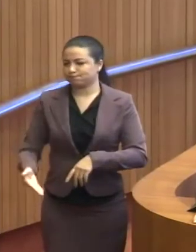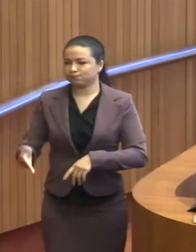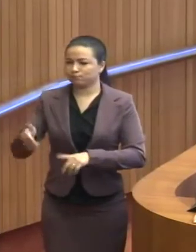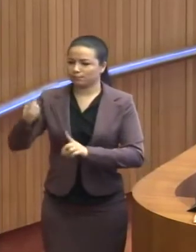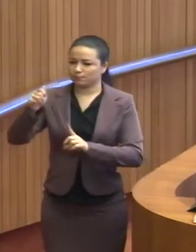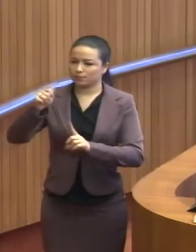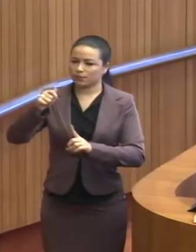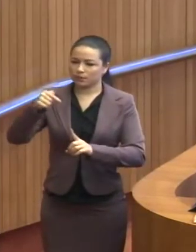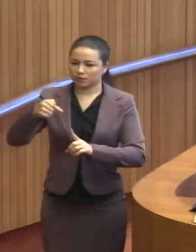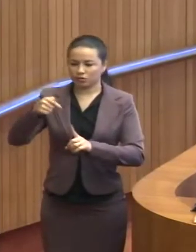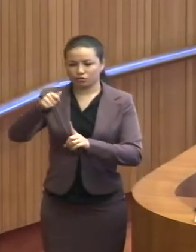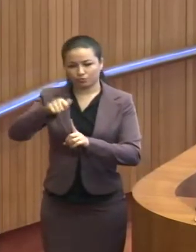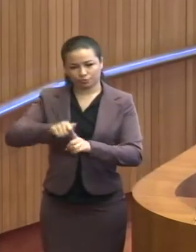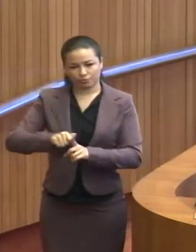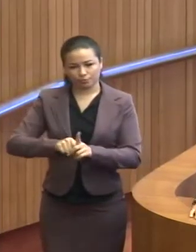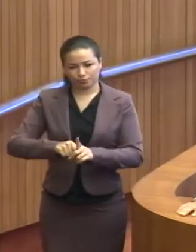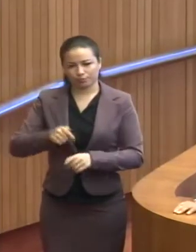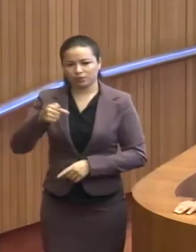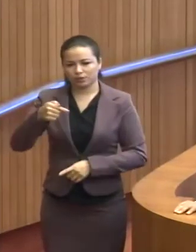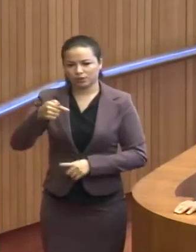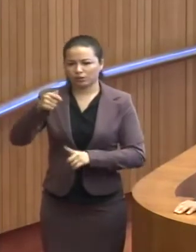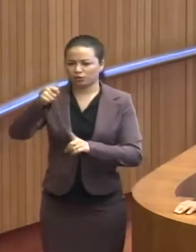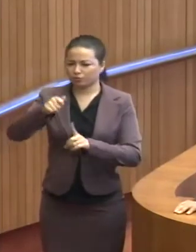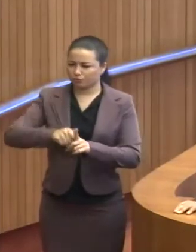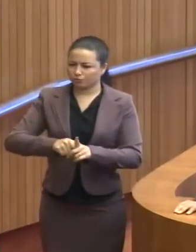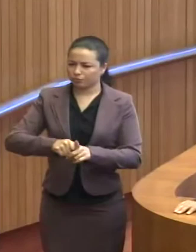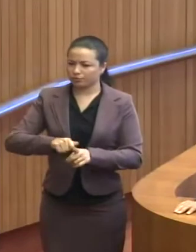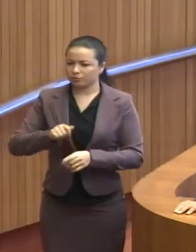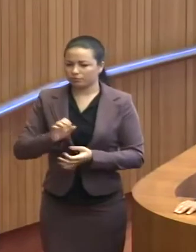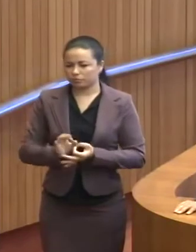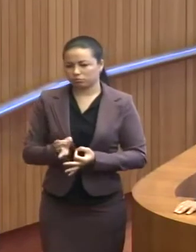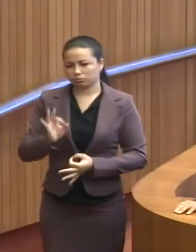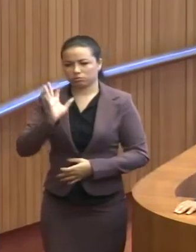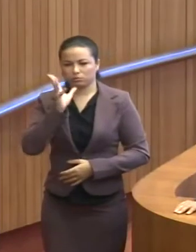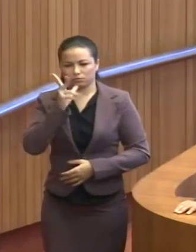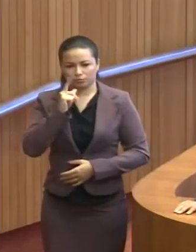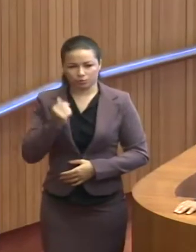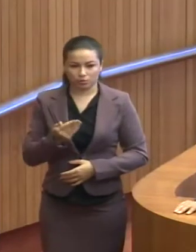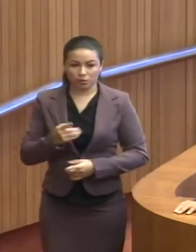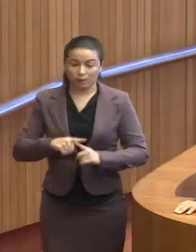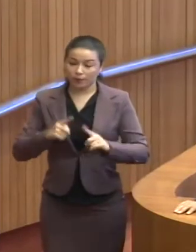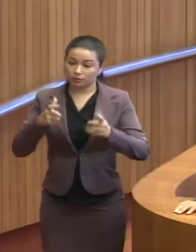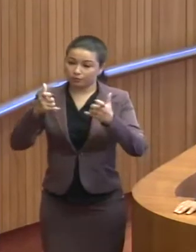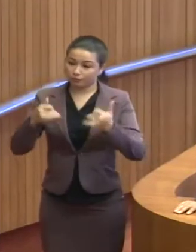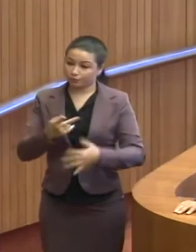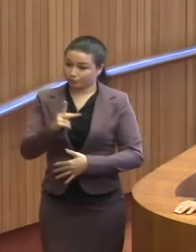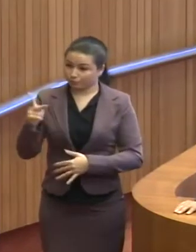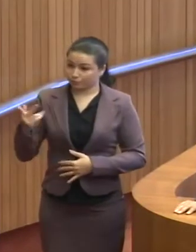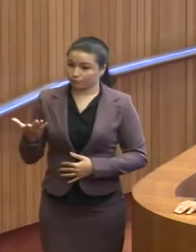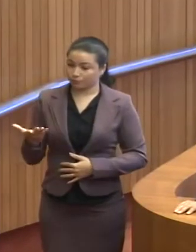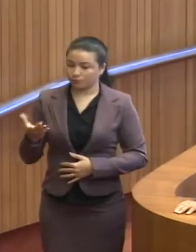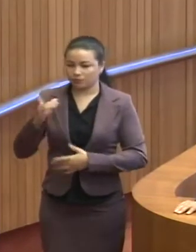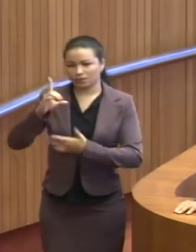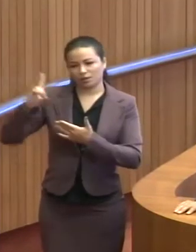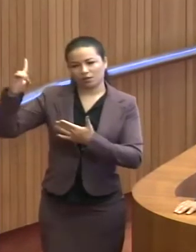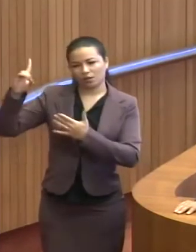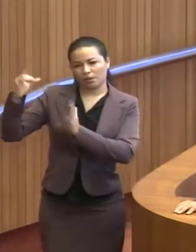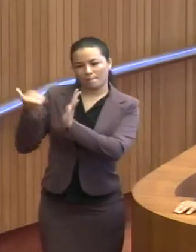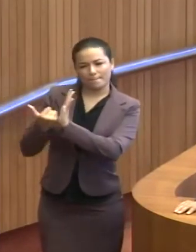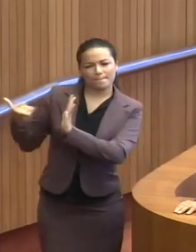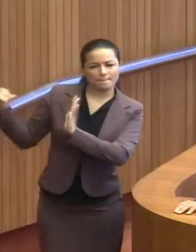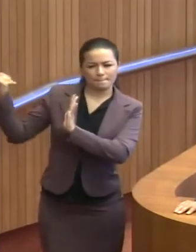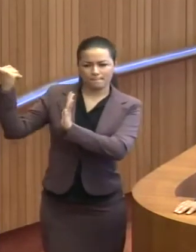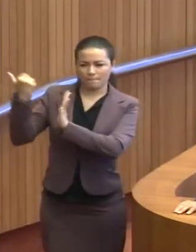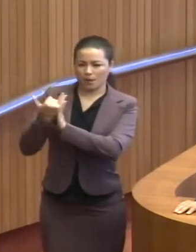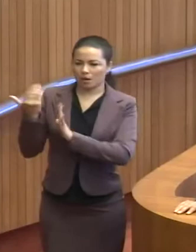meses. Longos 7 meses. Mas eu digo para vocês, Deus é muito